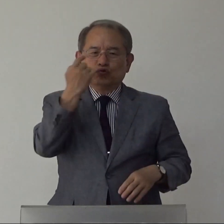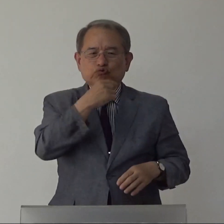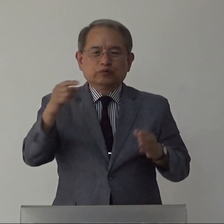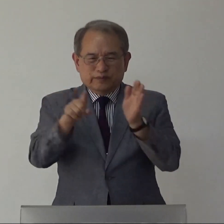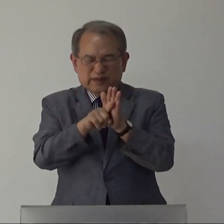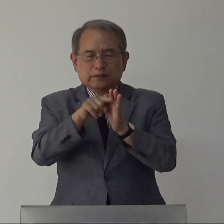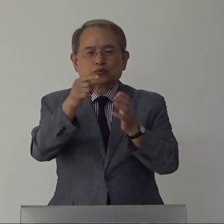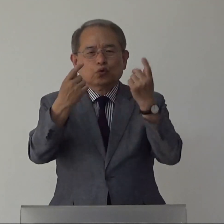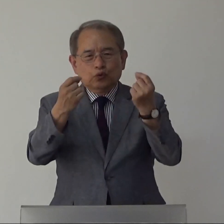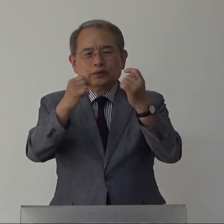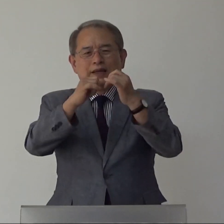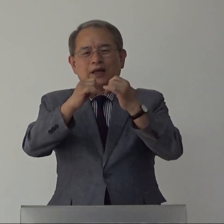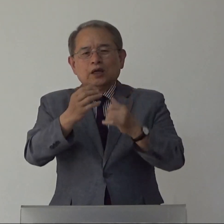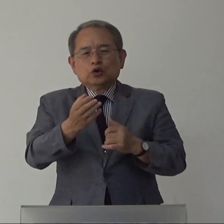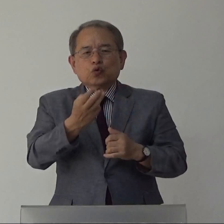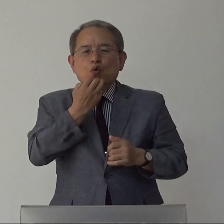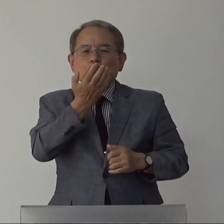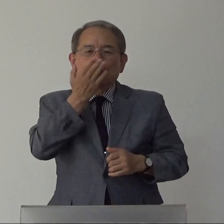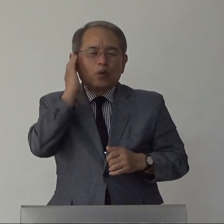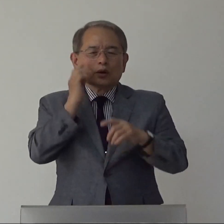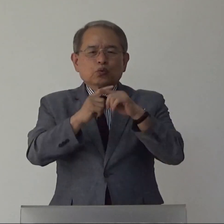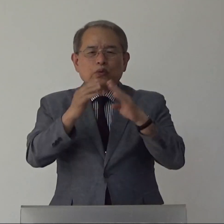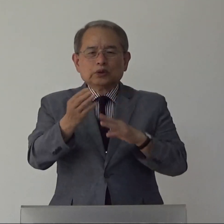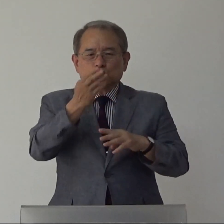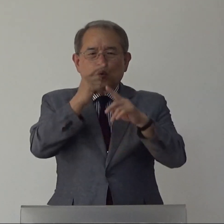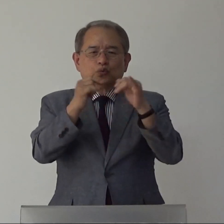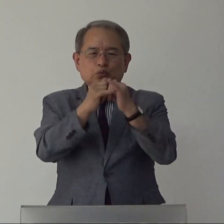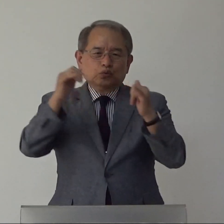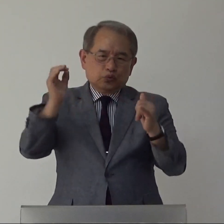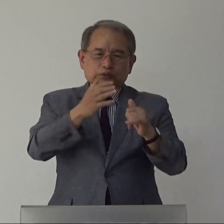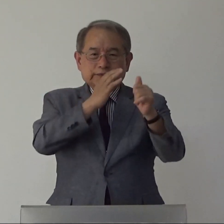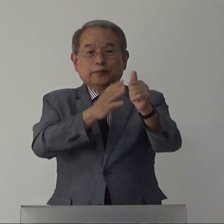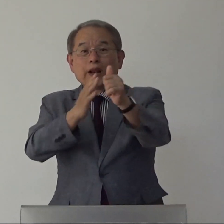하나님이 원하시는 일을 이루어드리고 하나님의 뜻을 이루어드리는